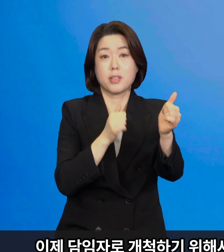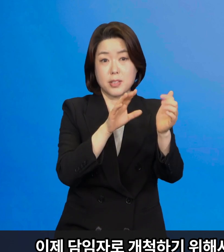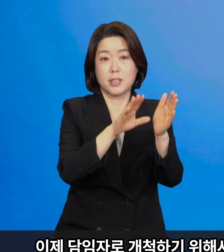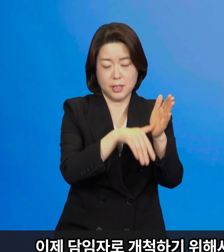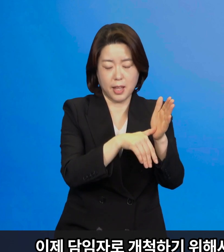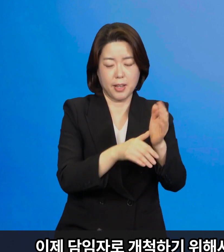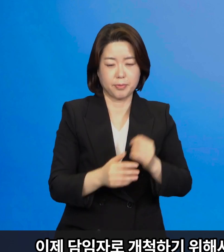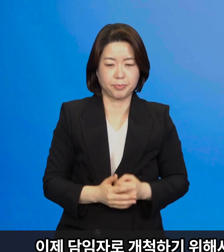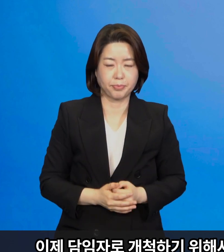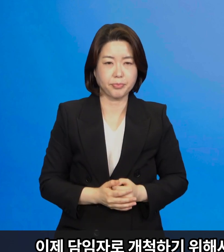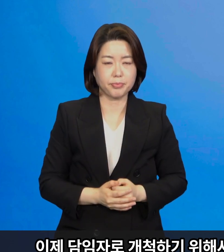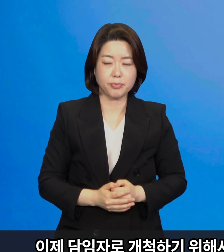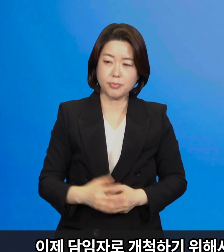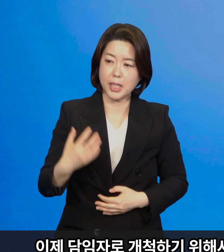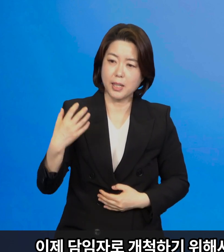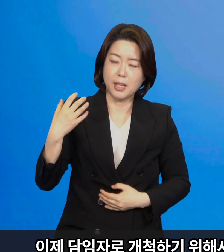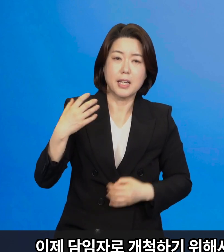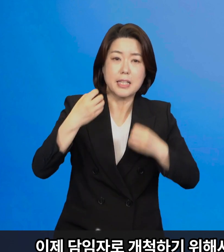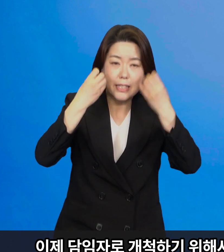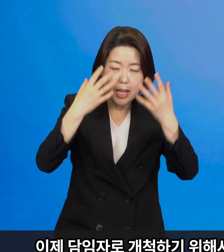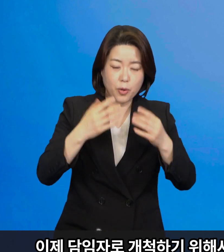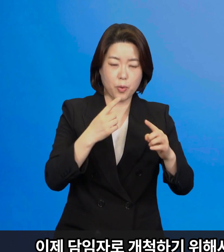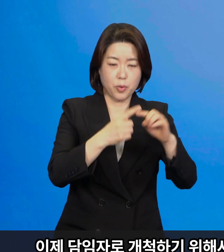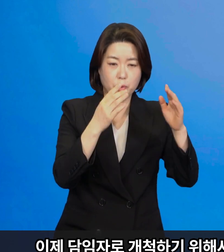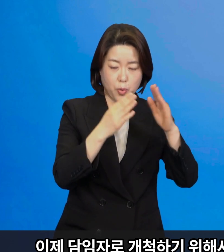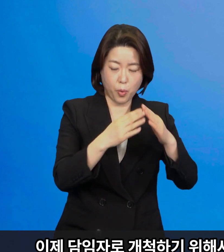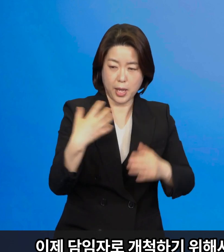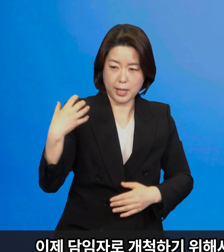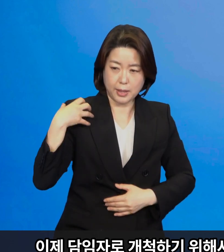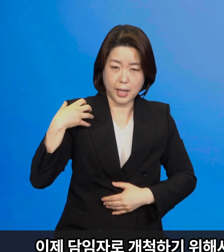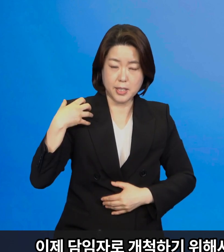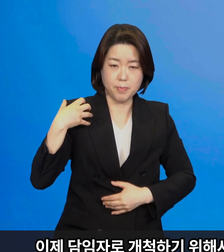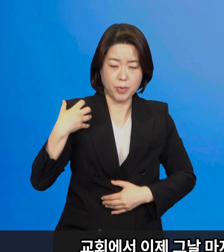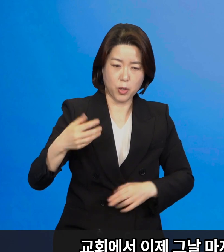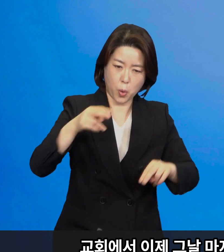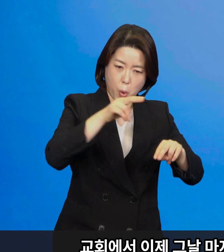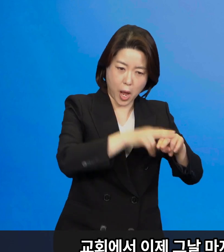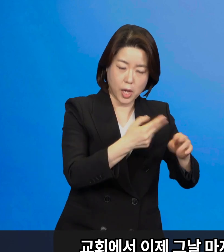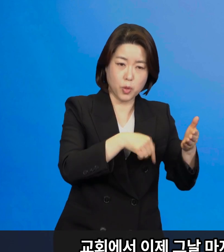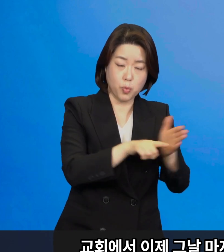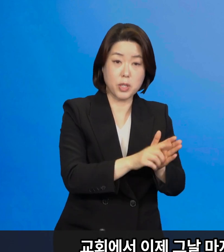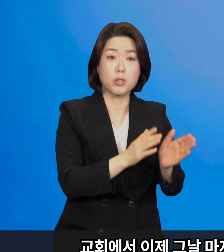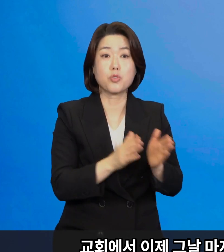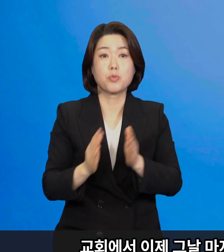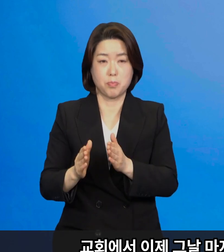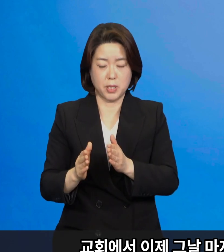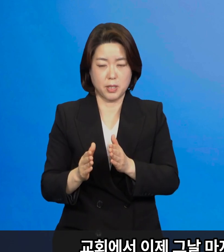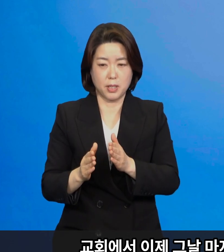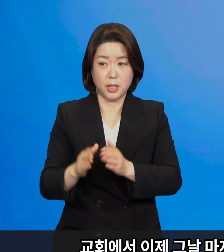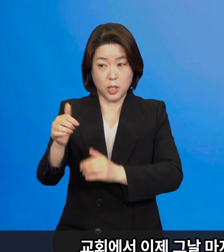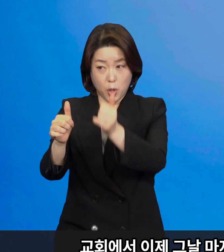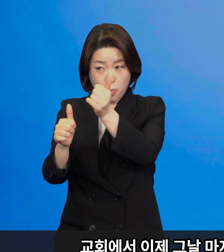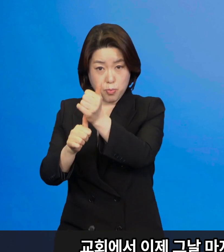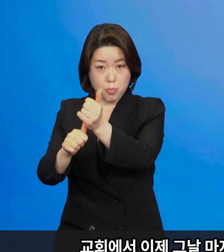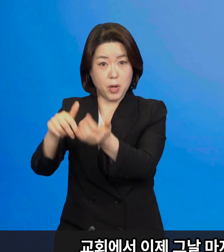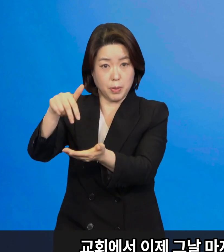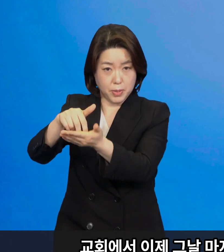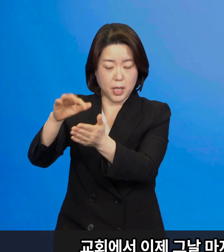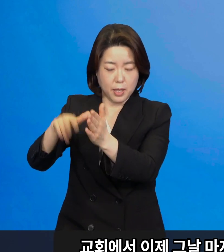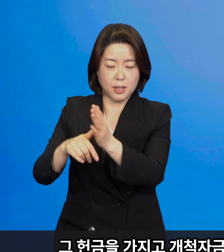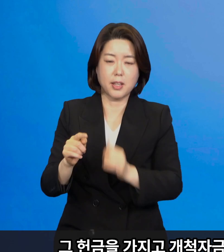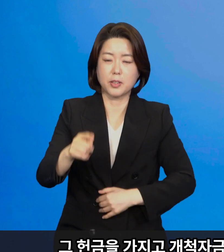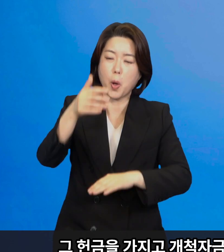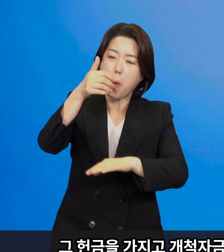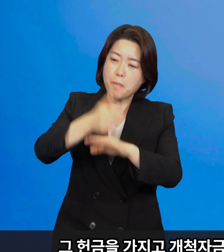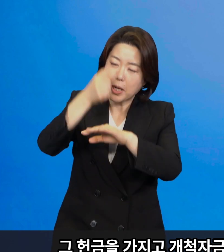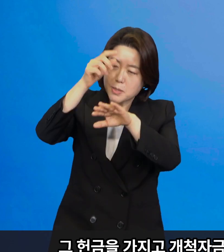이제 담임자로 개척하기 위해서 개척 준비를 하시려고 하던 중에 교회에서 이제 그날 마지막 예배를 잘